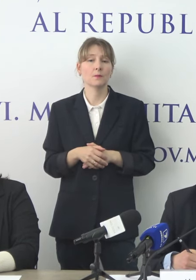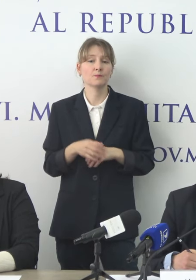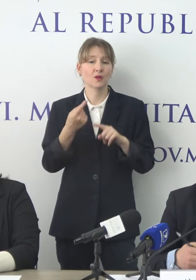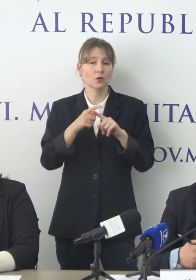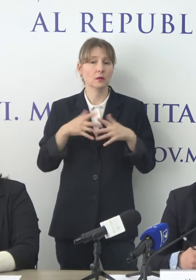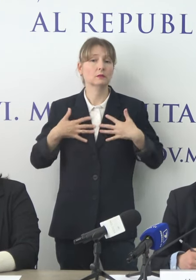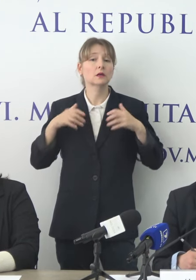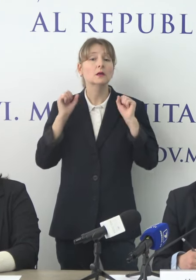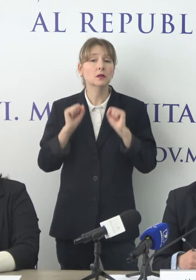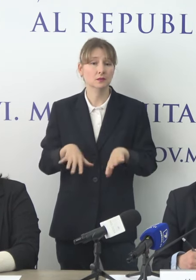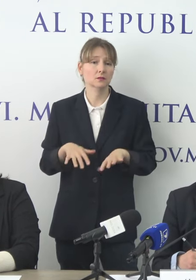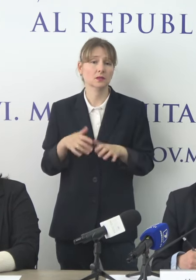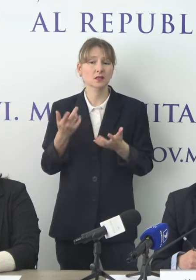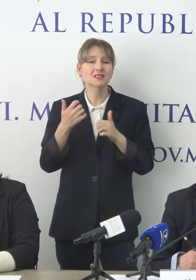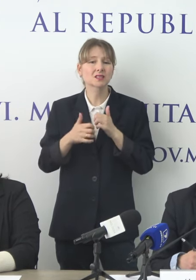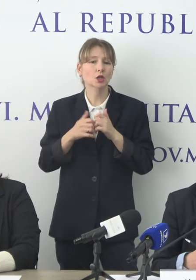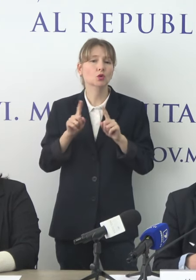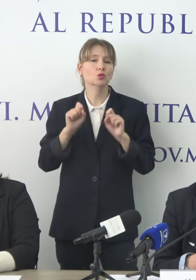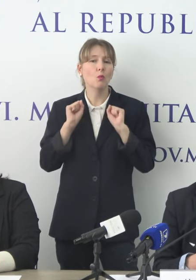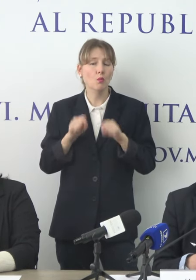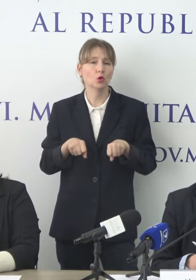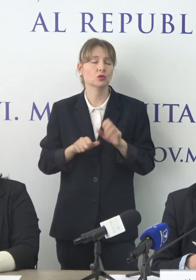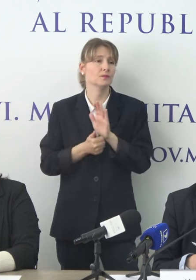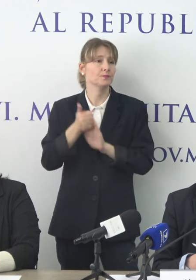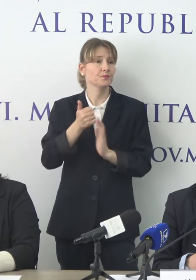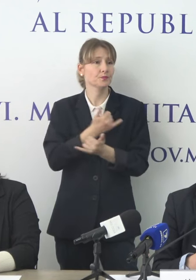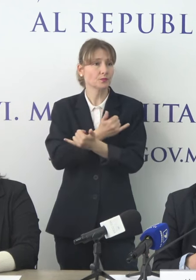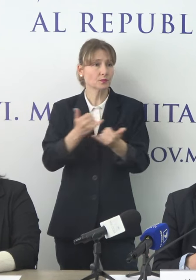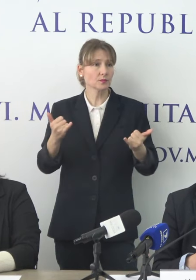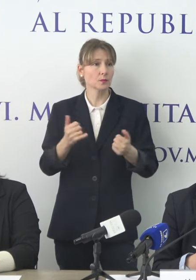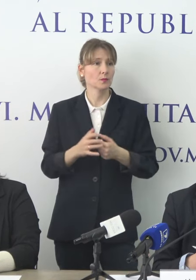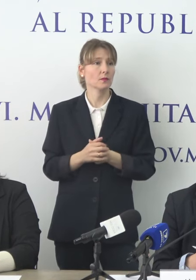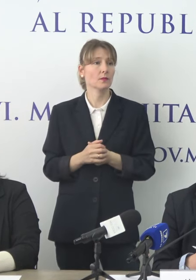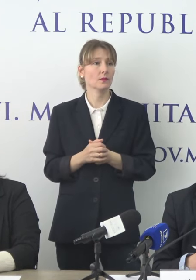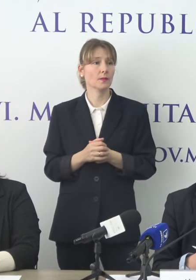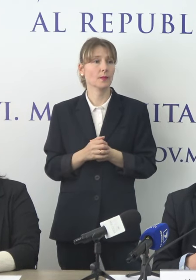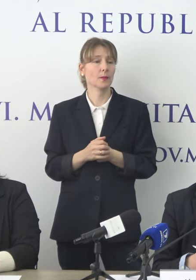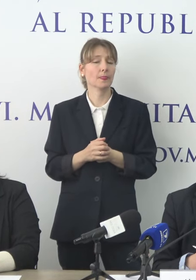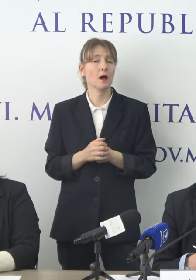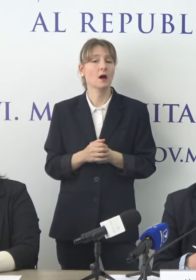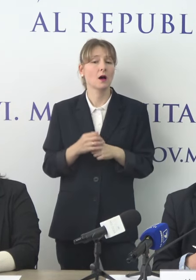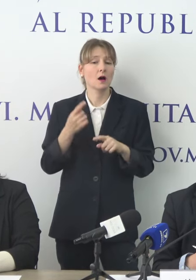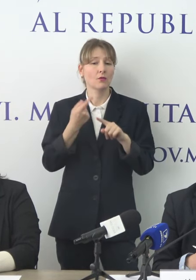acel efort minim care se impune. Dar cazul este în continuare monitorizat sau cum e